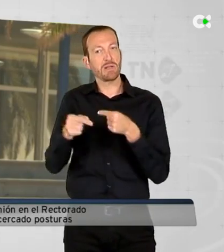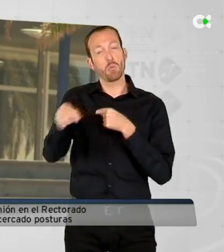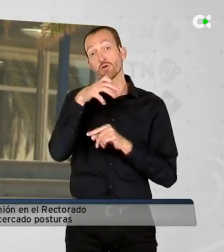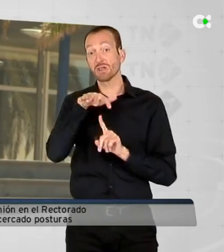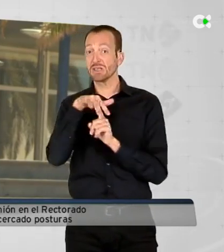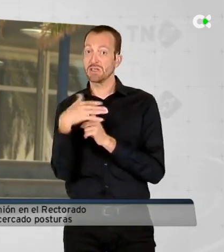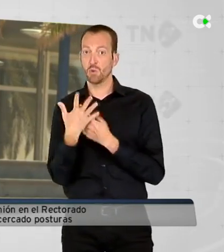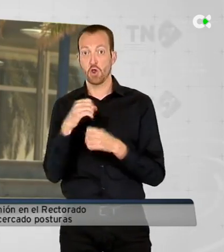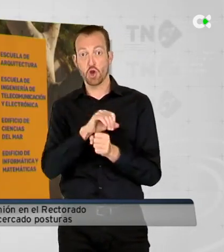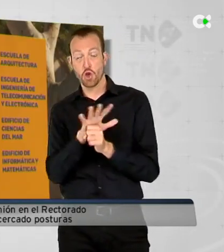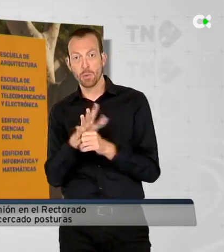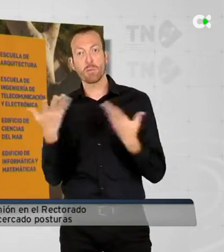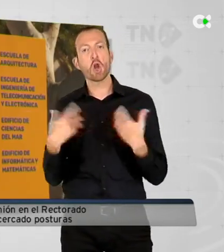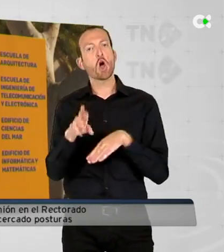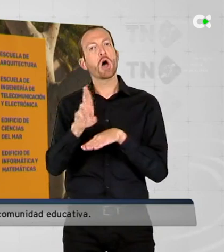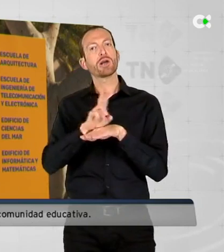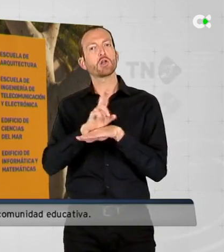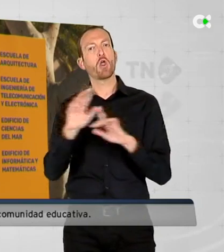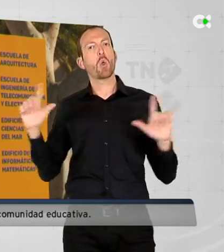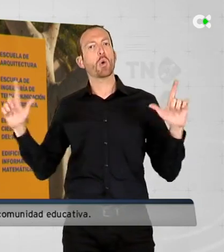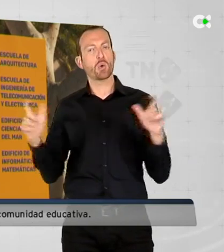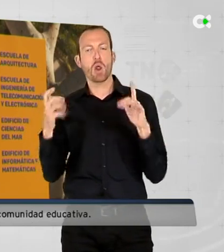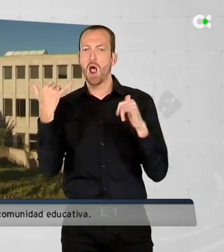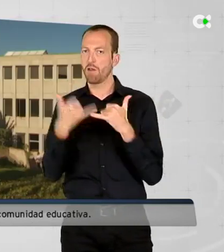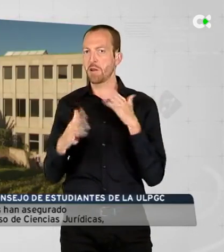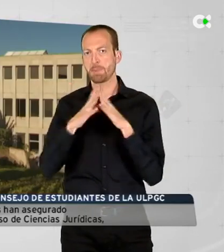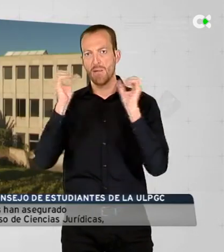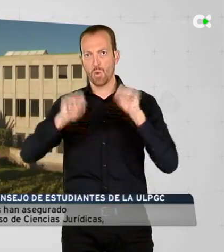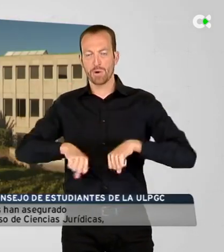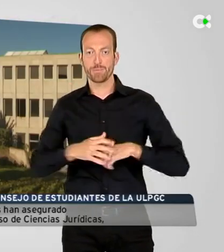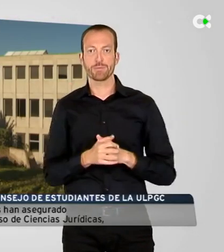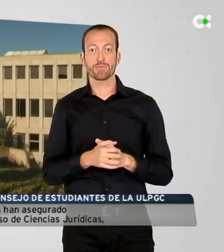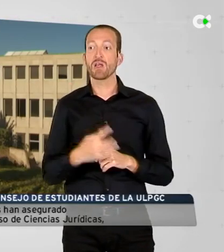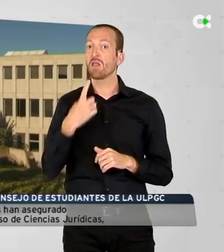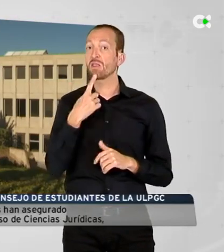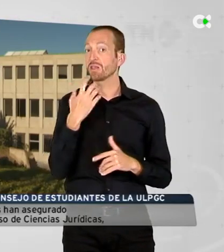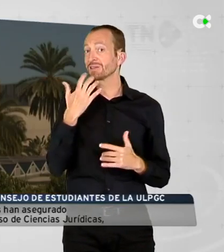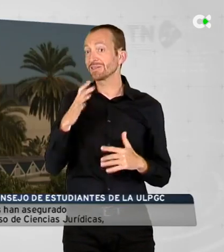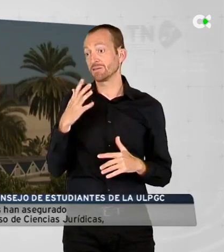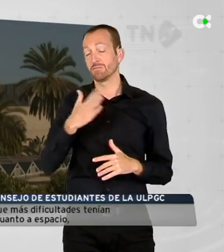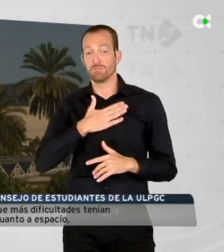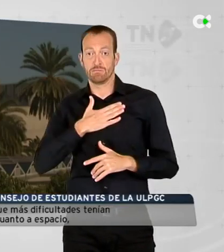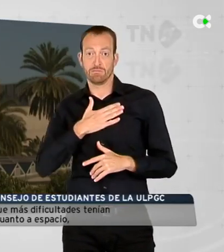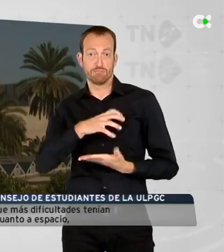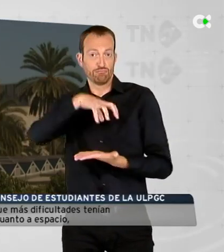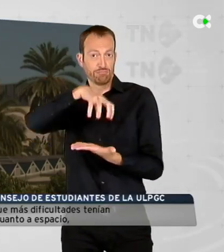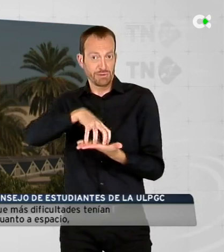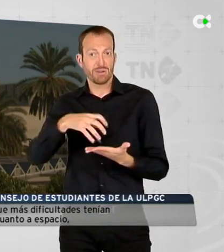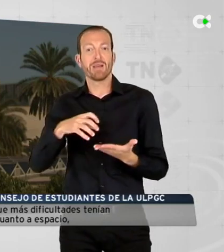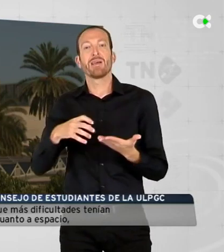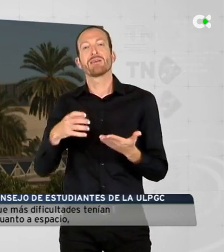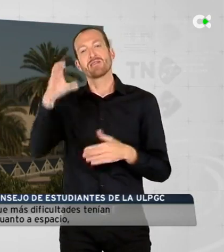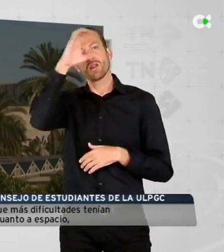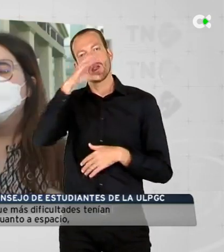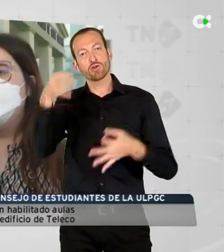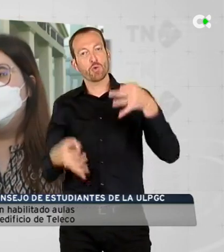una reunión en el rectorado ha acercado posturas entre la comunidad educativa nos han asegurado que en el caso de ciencias jurídicas que son los que más problemas tenían en